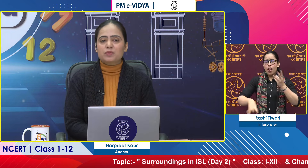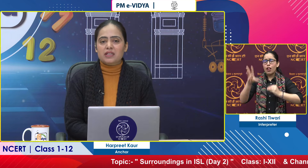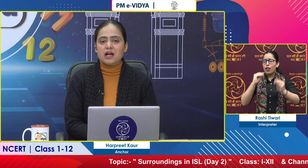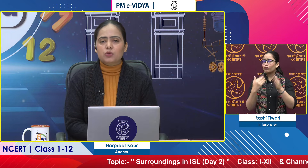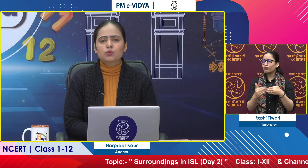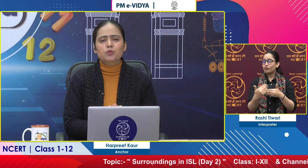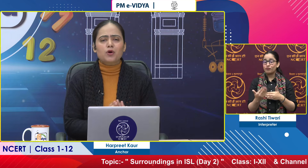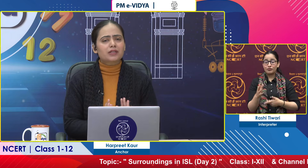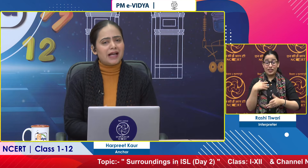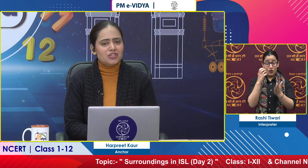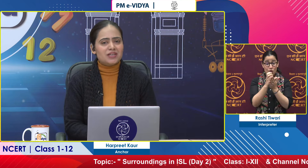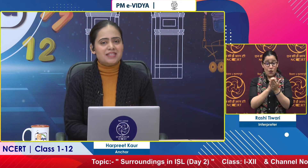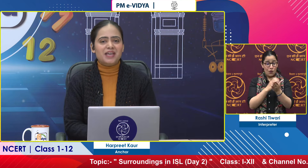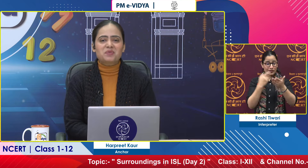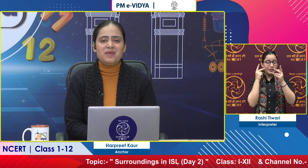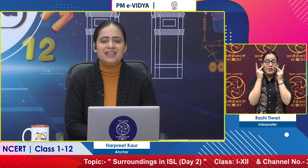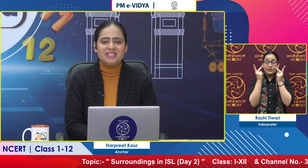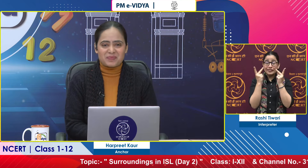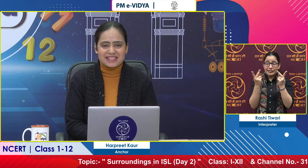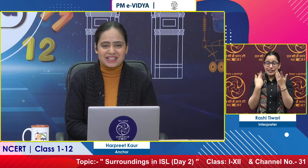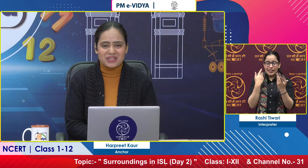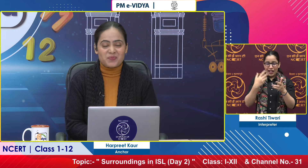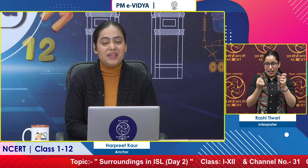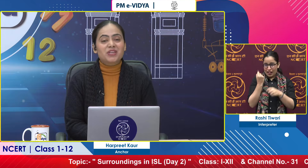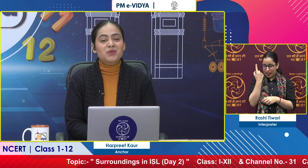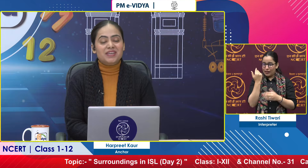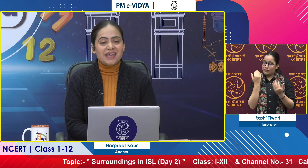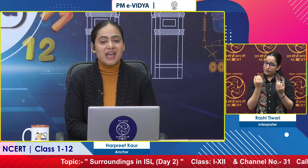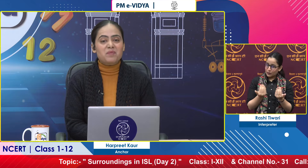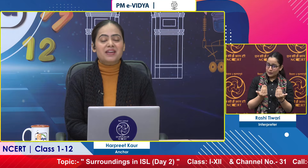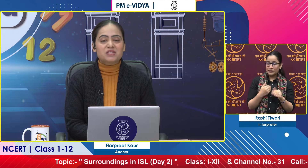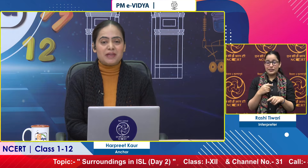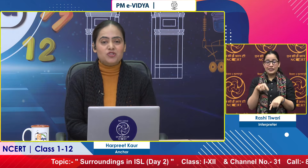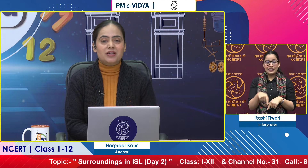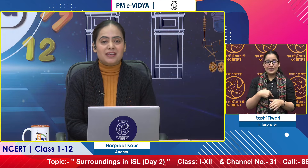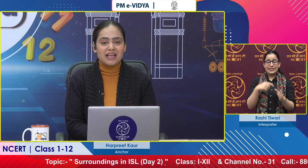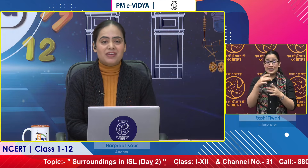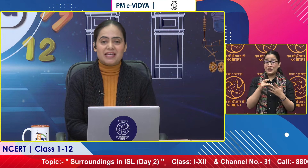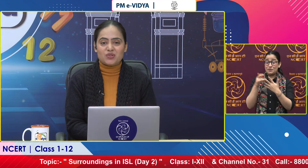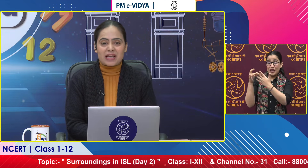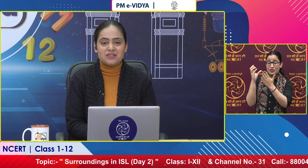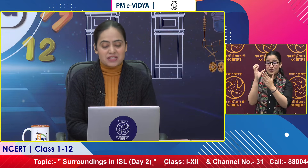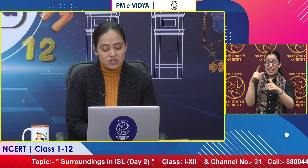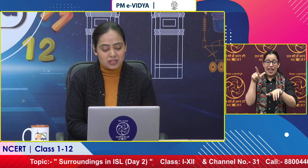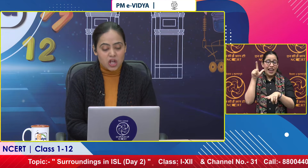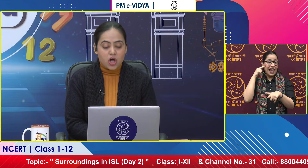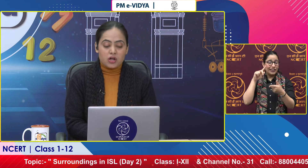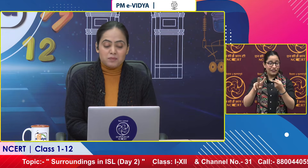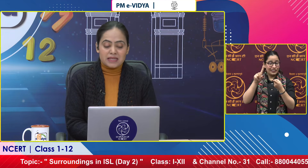पर ध्यान दूँ तो बहुत अच्छे से मैं समझ सकती हूँ, क्योंकि ये है हमारा स्पेशल लाइव एंड इंटरैक्टिव सेशन ऑन